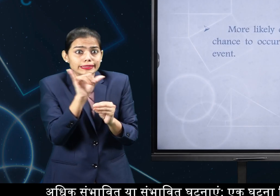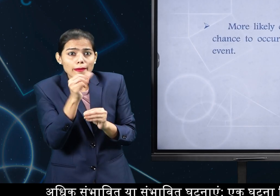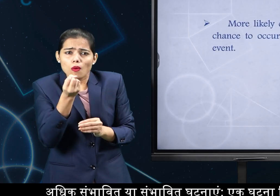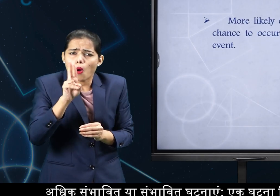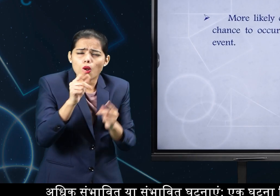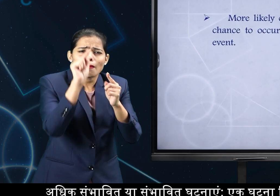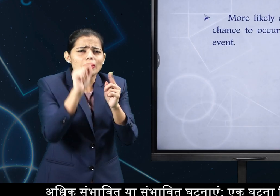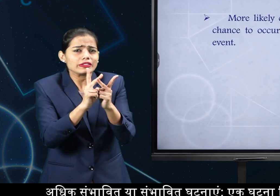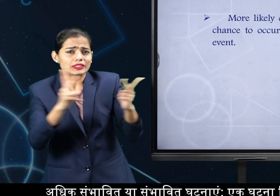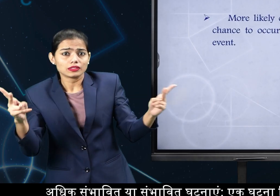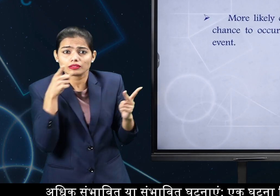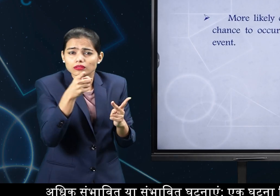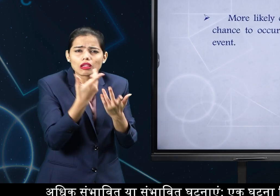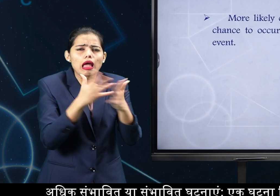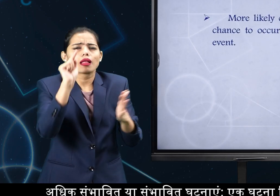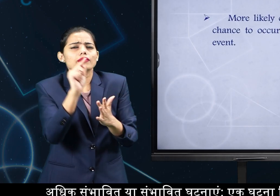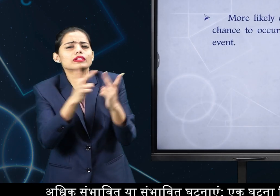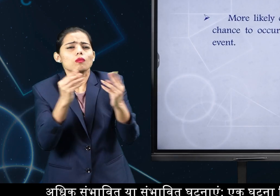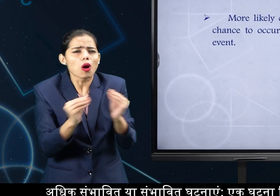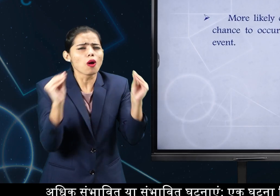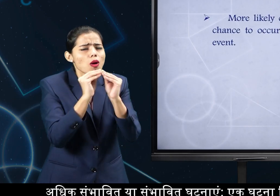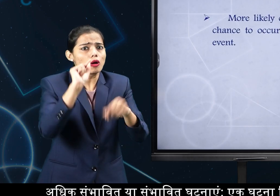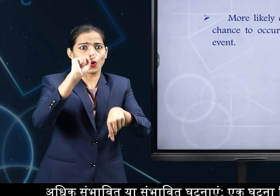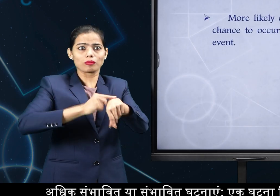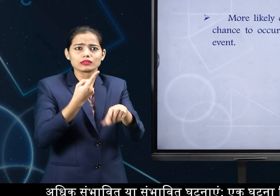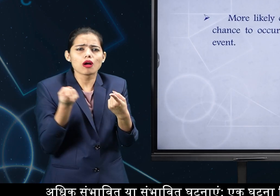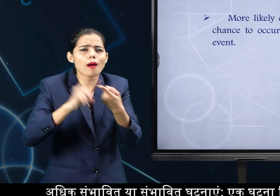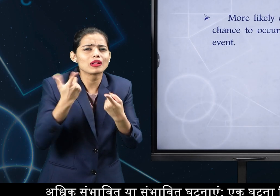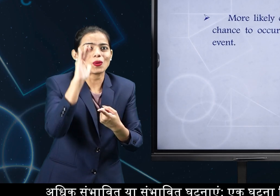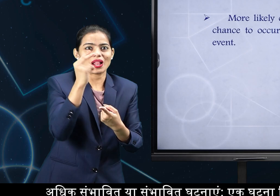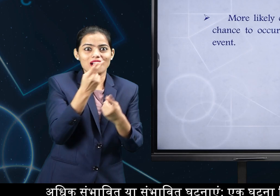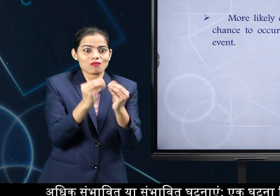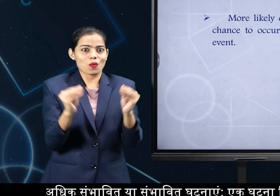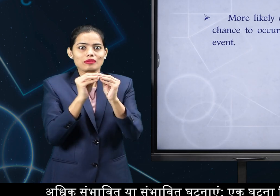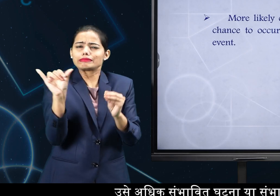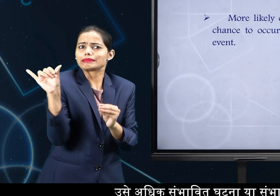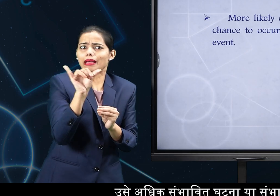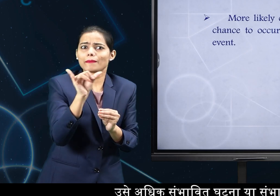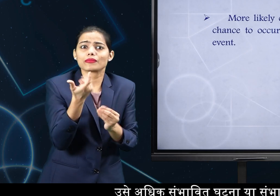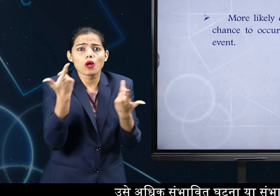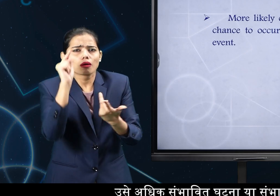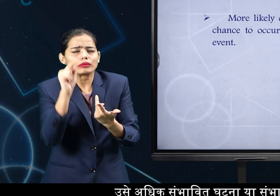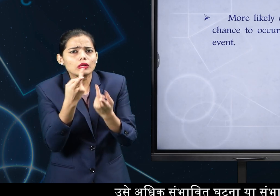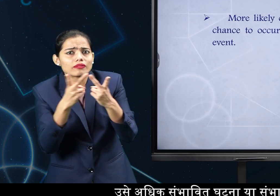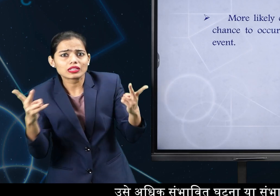या संभावित घटनाएं, एक घटना जिसमें होने की अधिक संभावना होती है उसे अधिक संभावित घटना